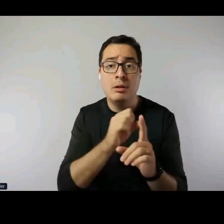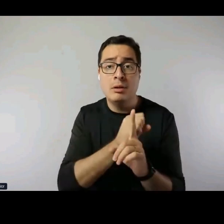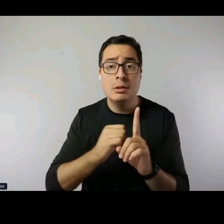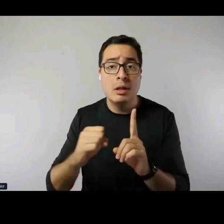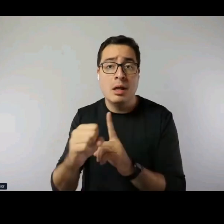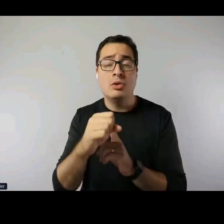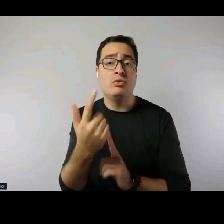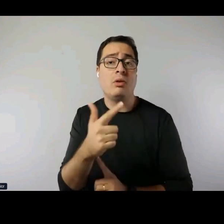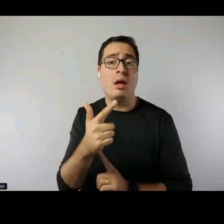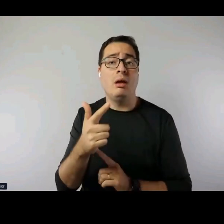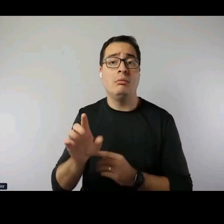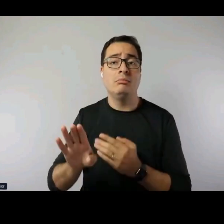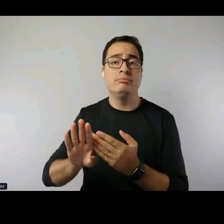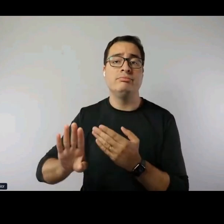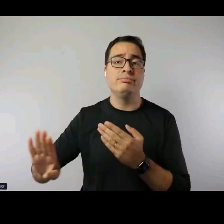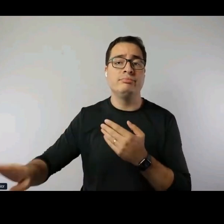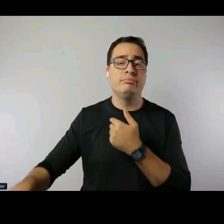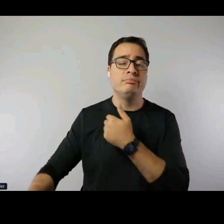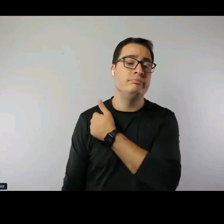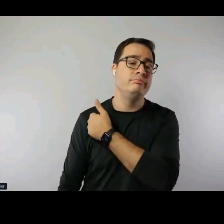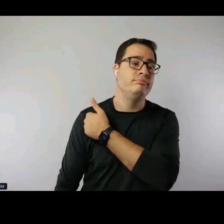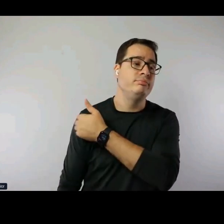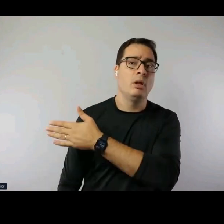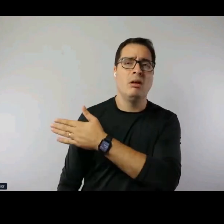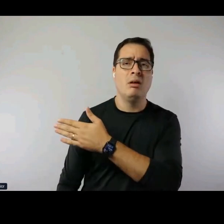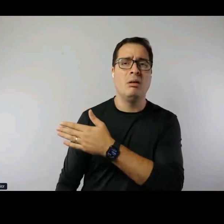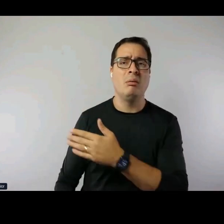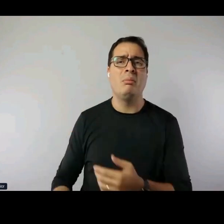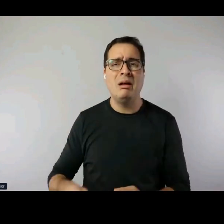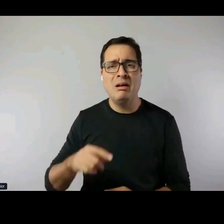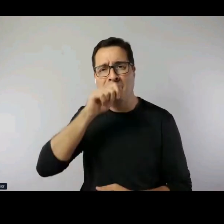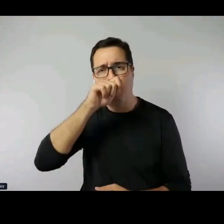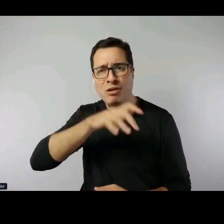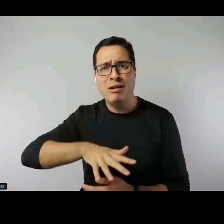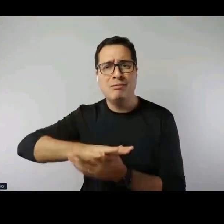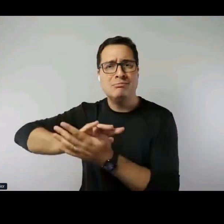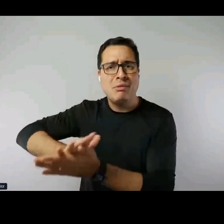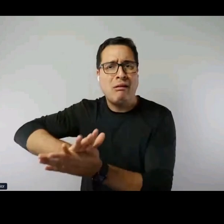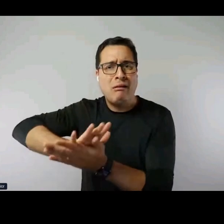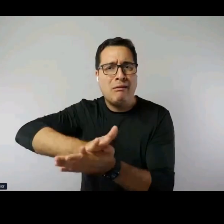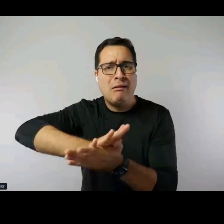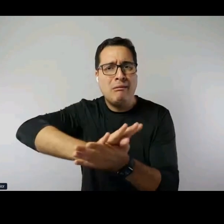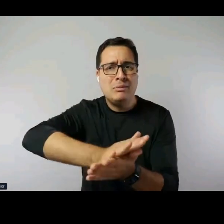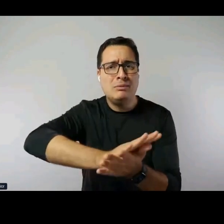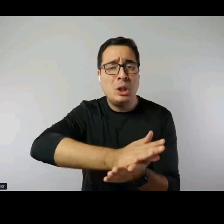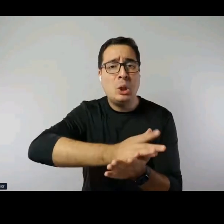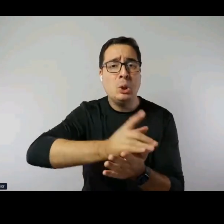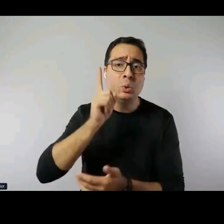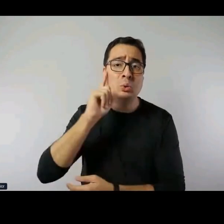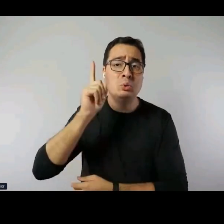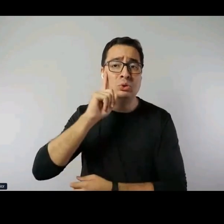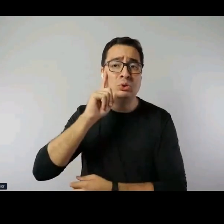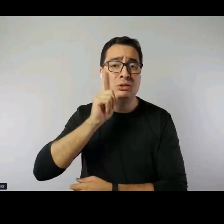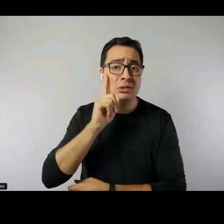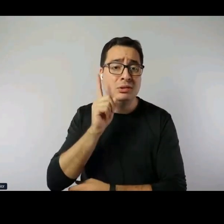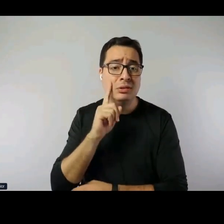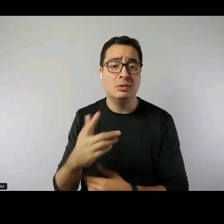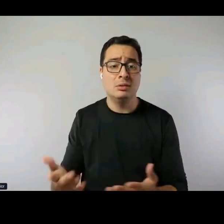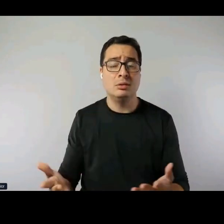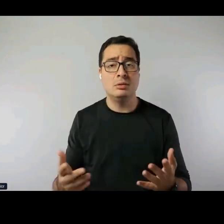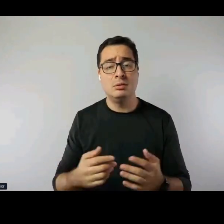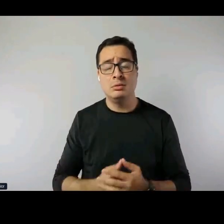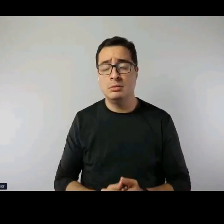seja, uma violência atrás da outra, uma violência no dia a dia atrás da outra. Então,